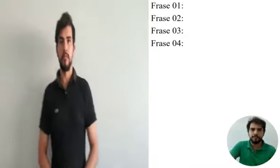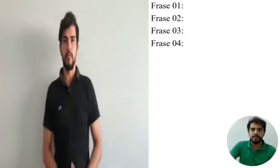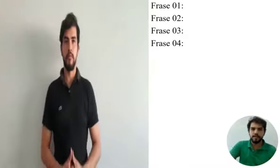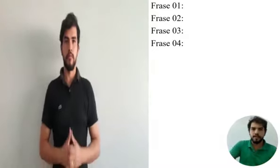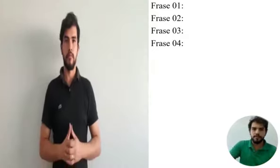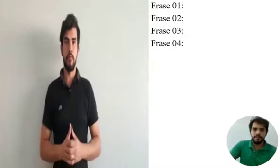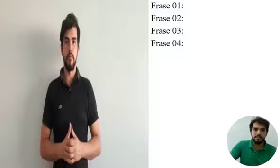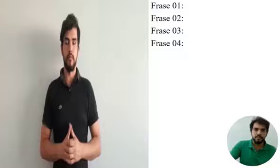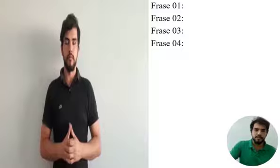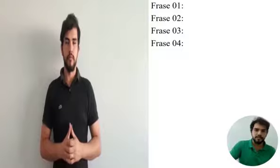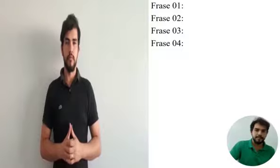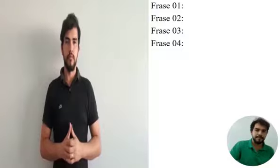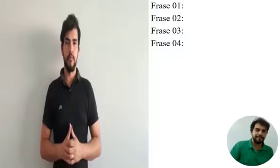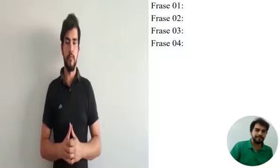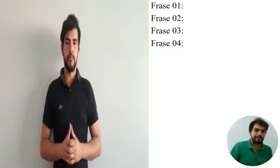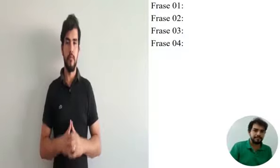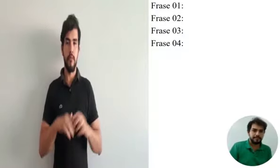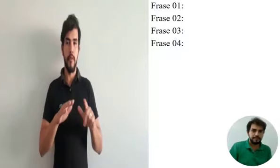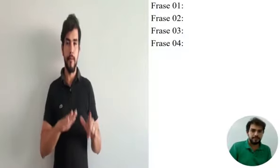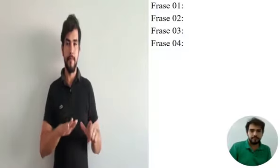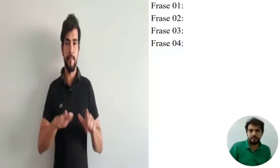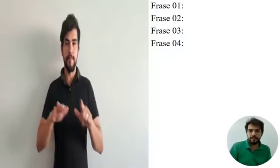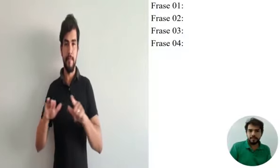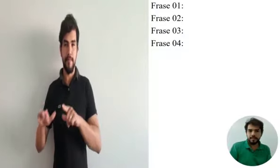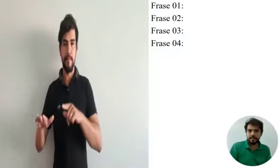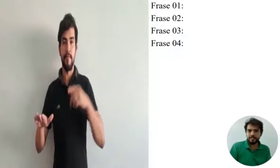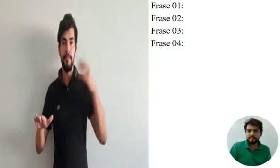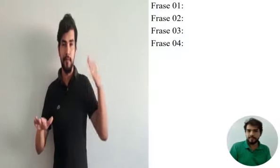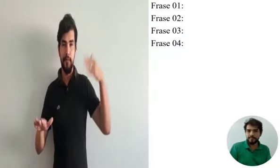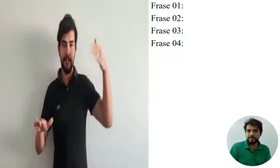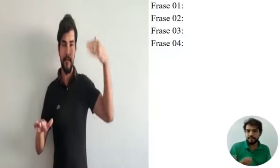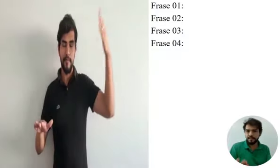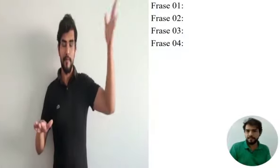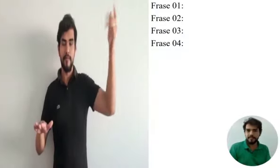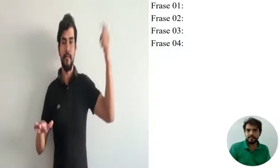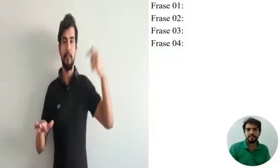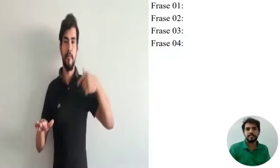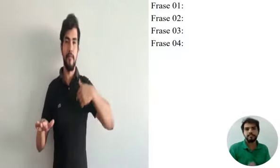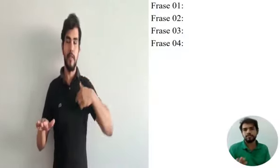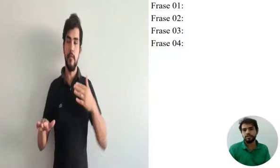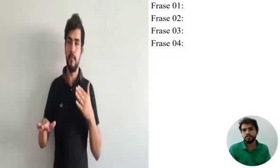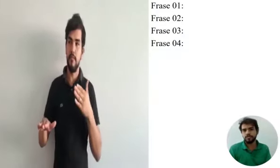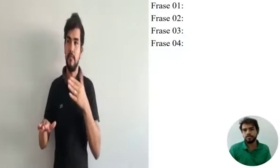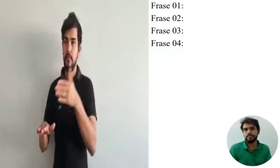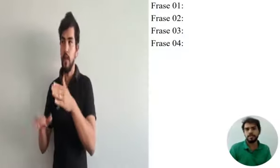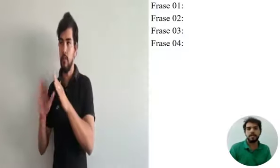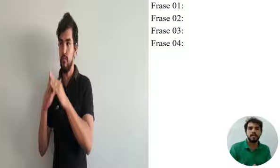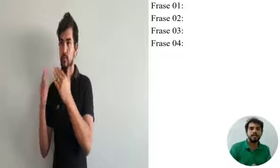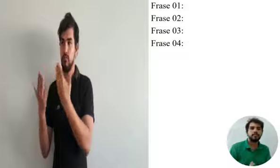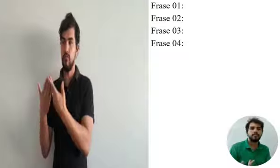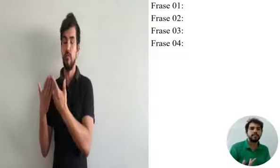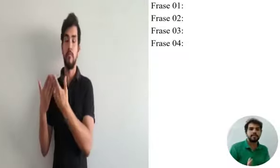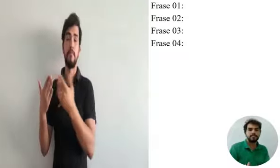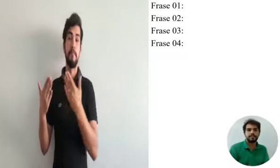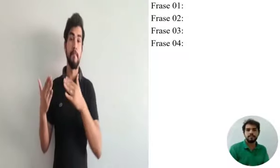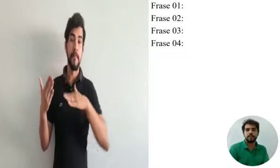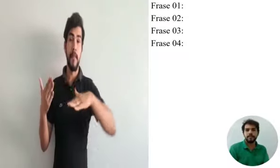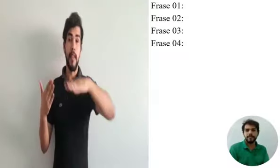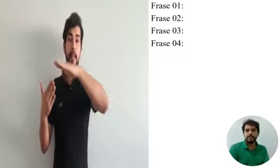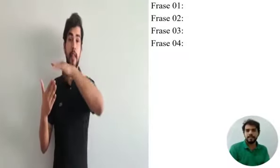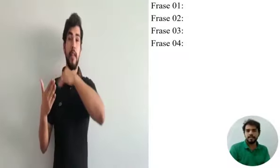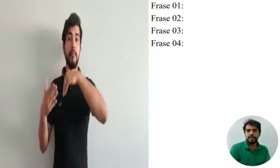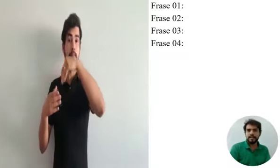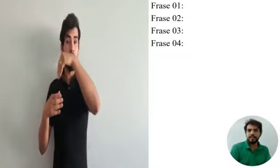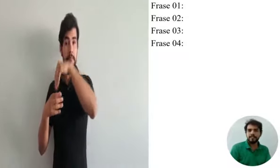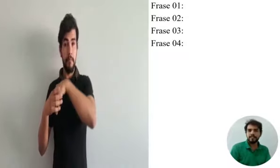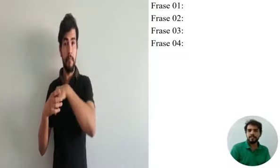contexto. Então a gente pode ver na semana que vem, semana posterior, eu vou para a